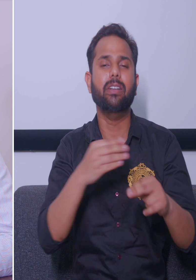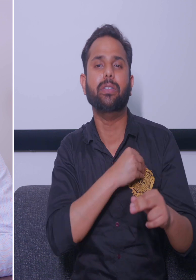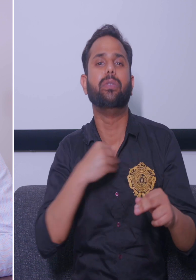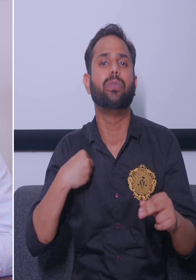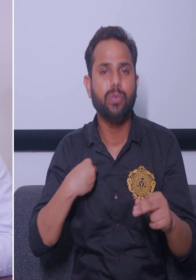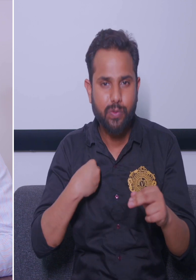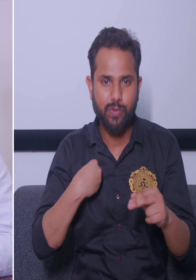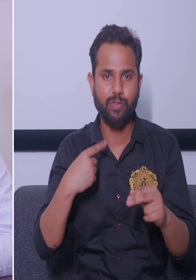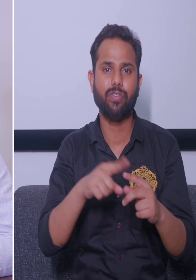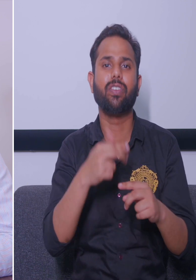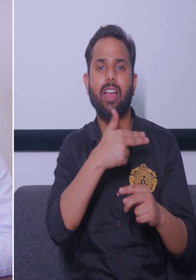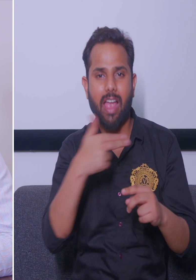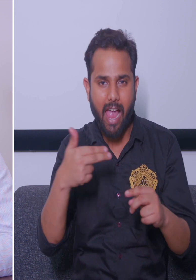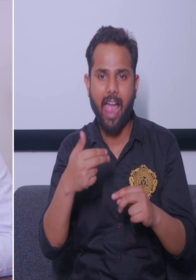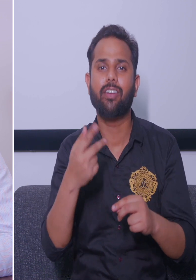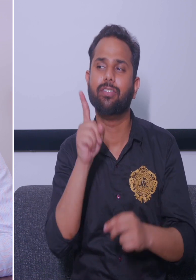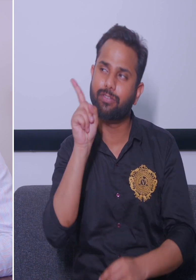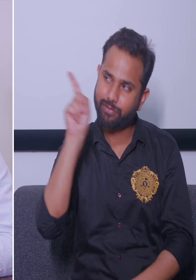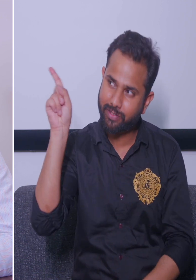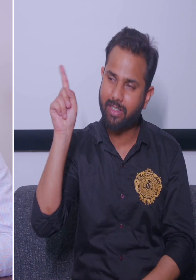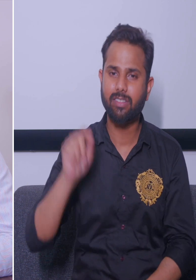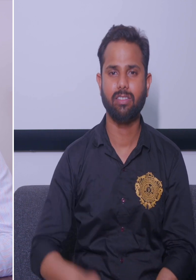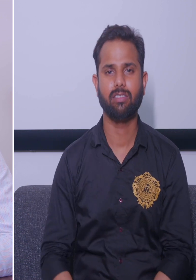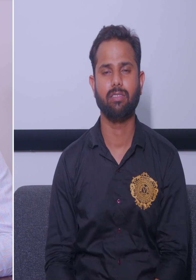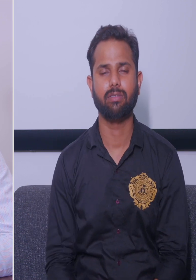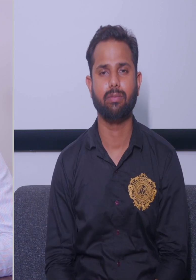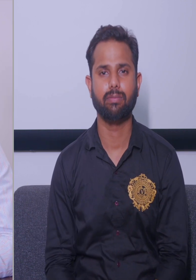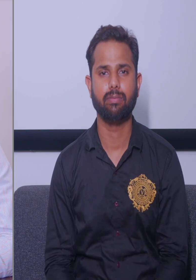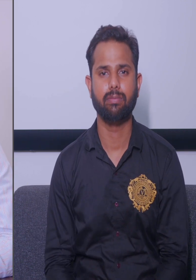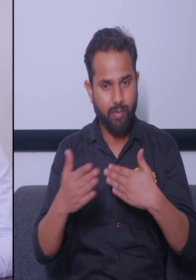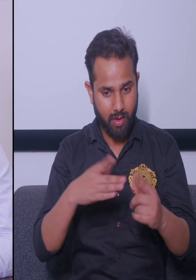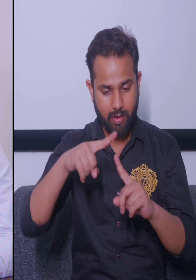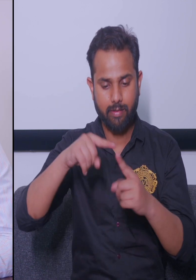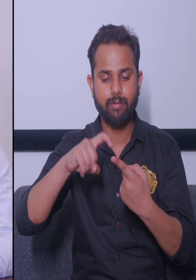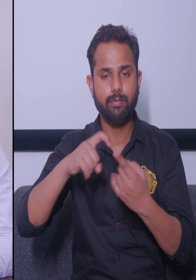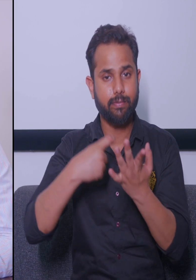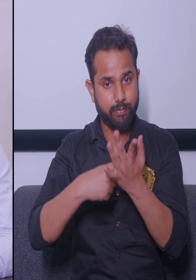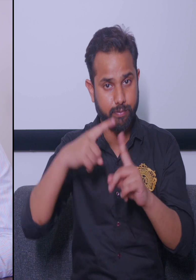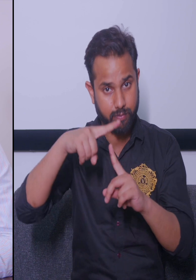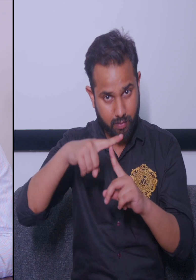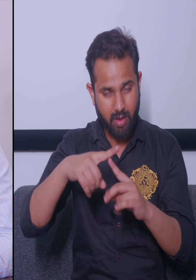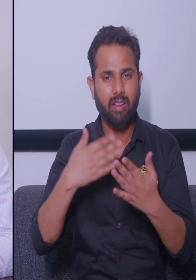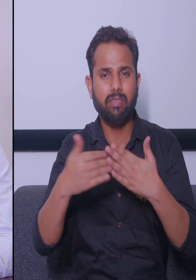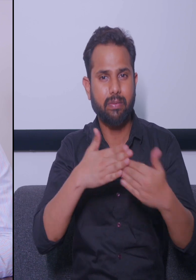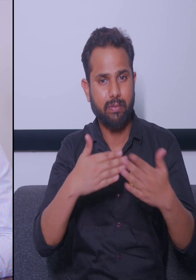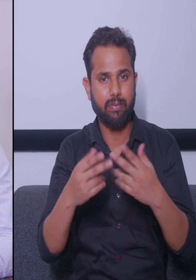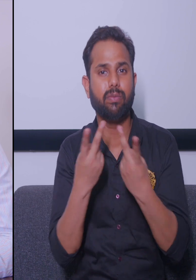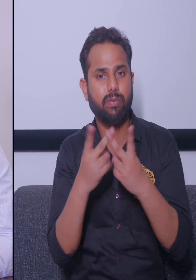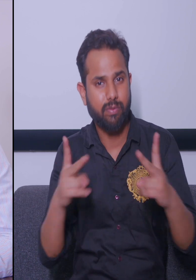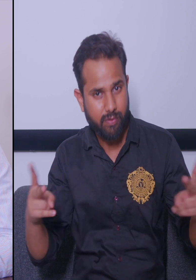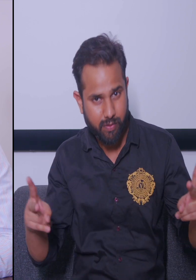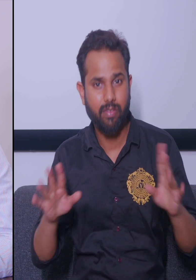स्पेशलाइज्ड टेस्ट भी रिकमेंड कर सकते हैं, जैसे कि सीरम गैस्ट्रिन या सीरम कैल्शियम लेवल। सीरम गैस्ट्रिन एक बीमारी जिसका नाम है